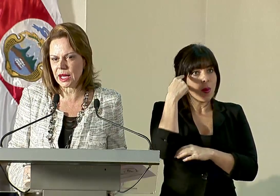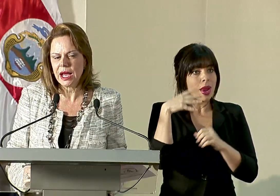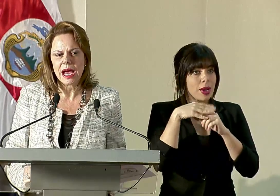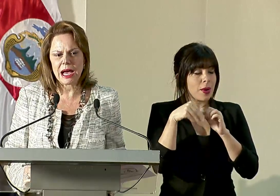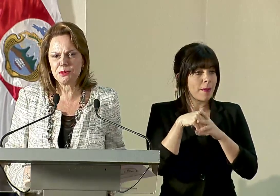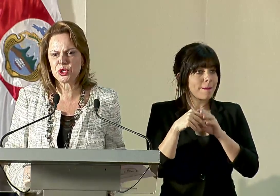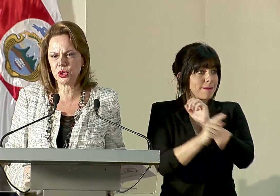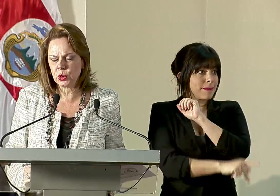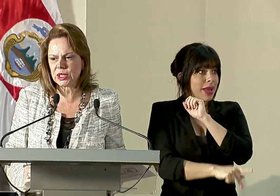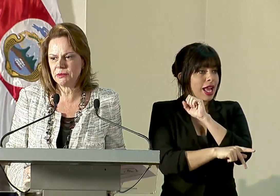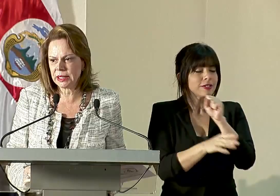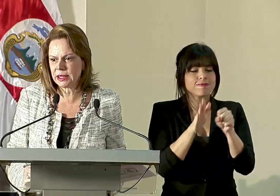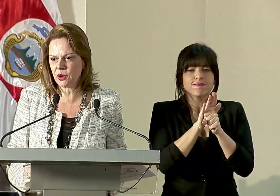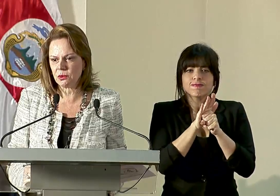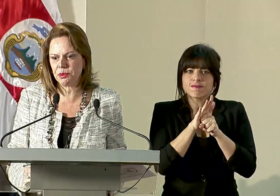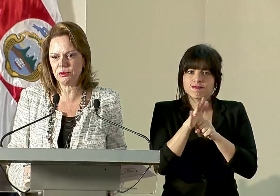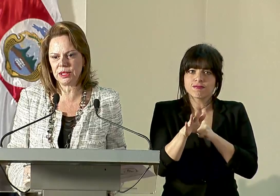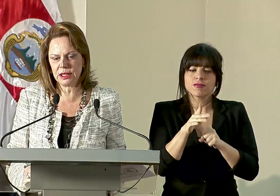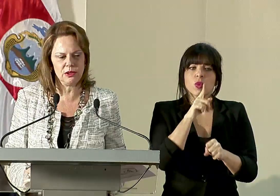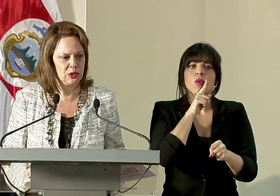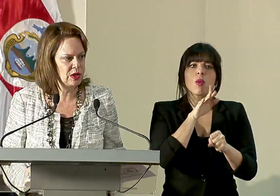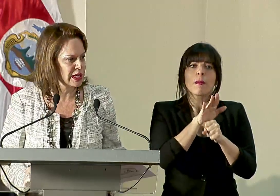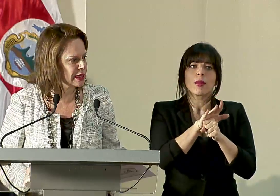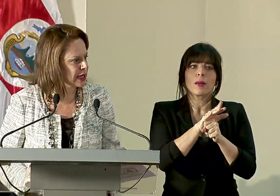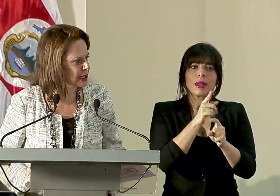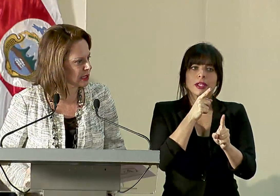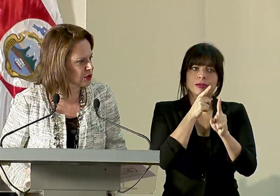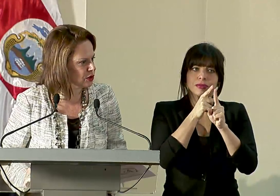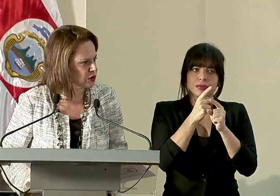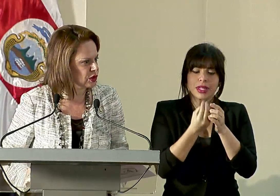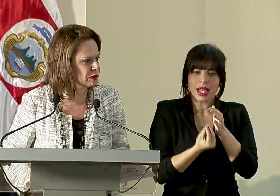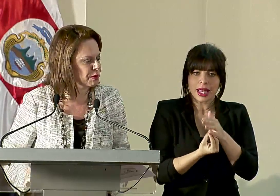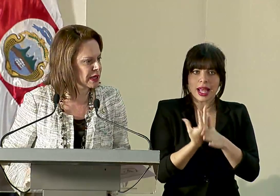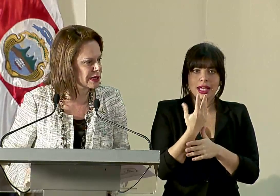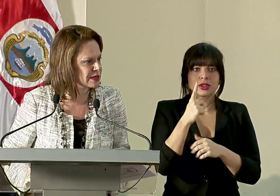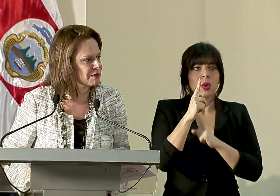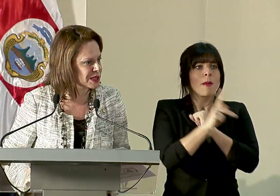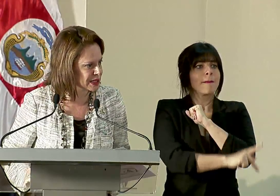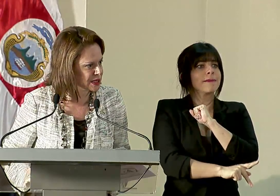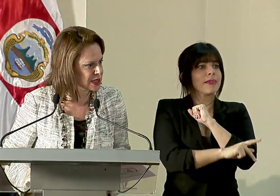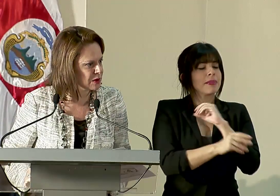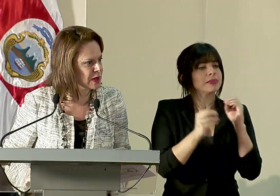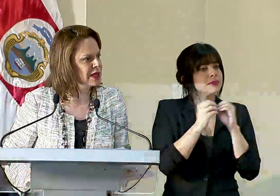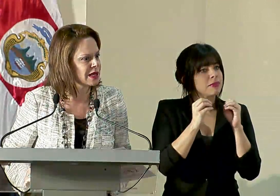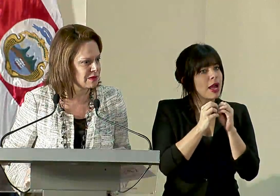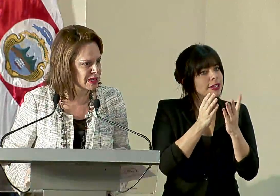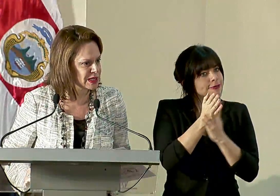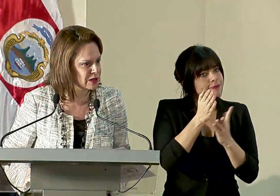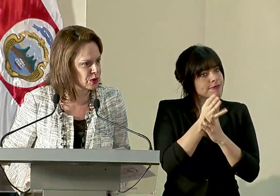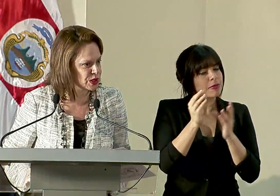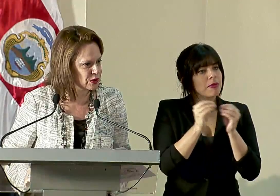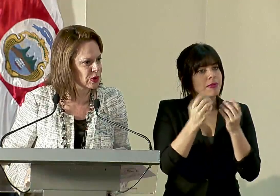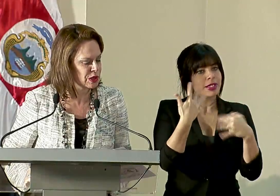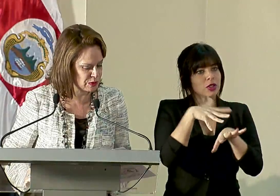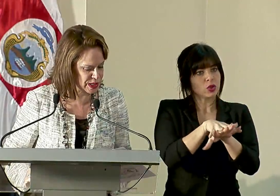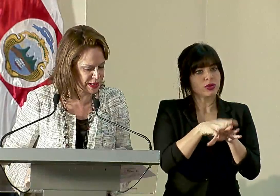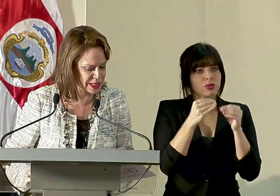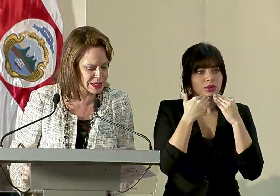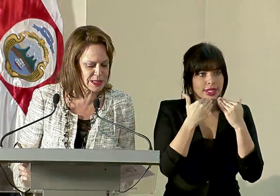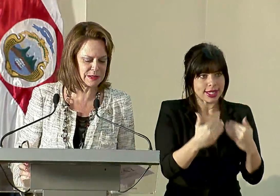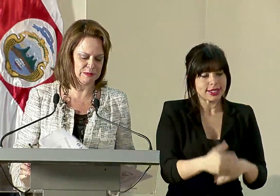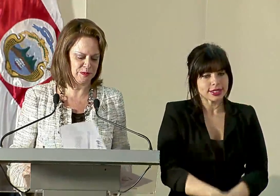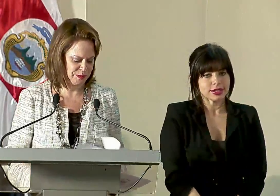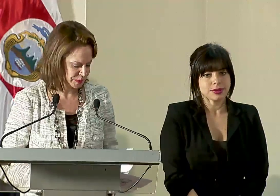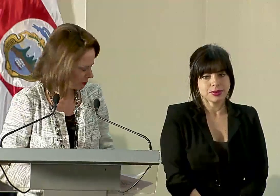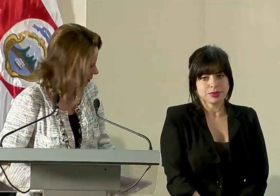República absolutamente comprometido en la creación de un país más accesible y más inclusivo. Muchas